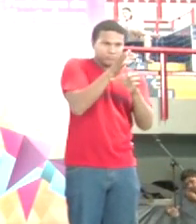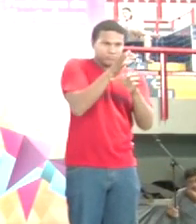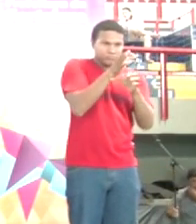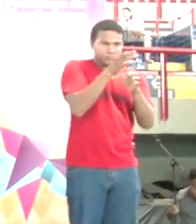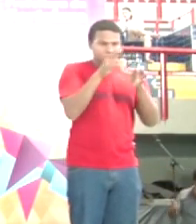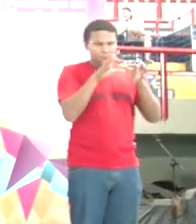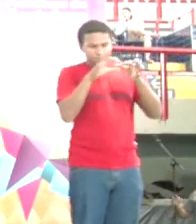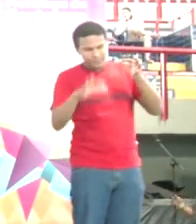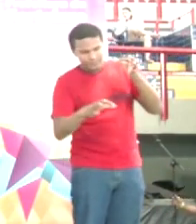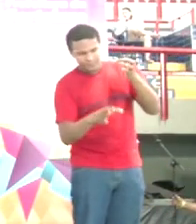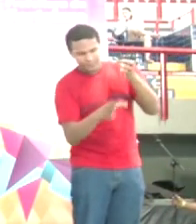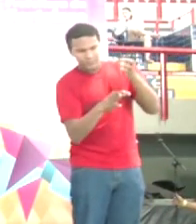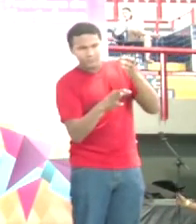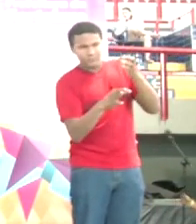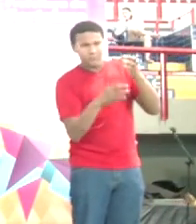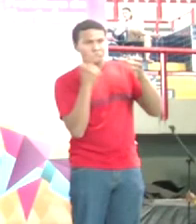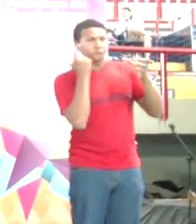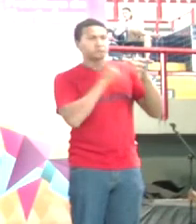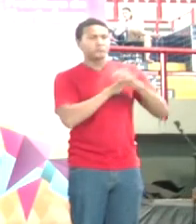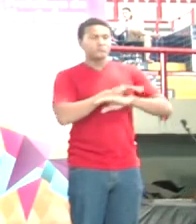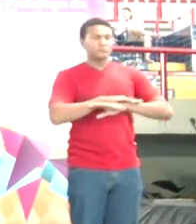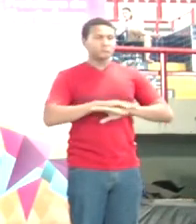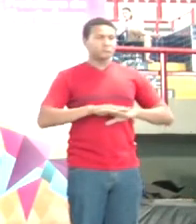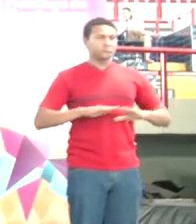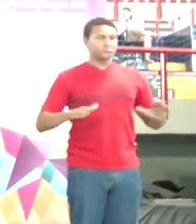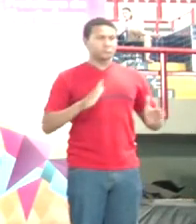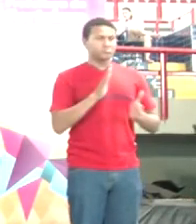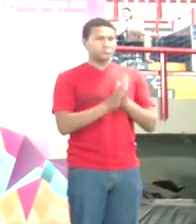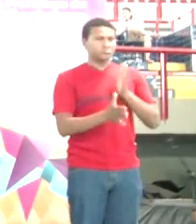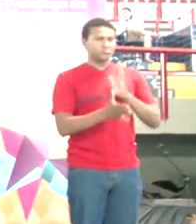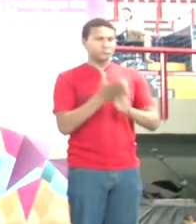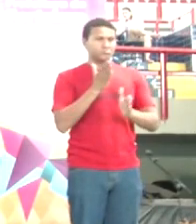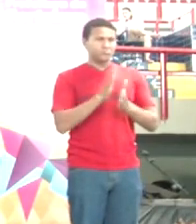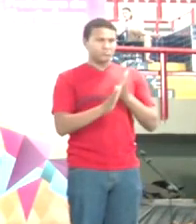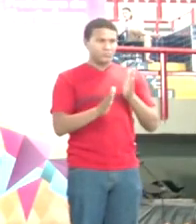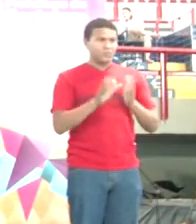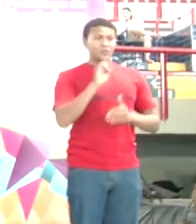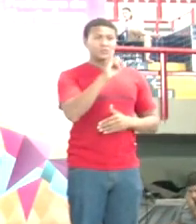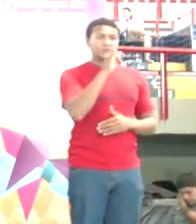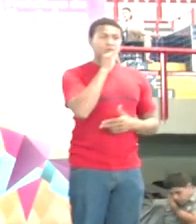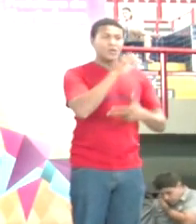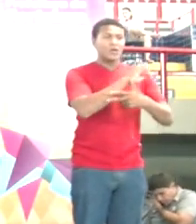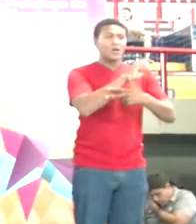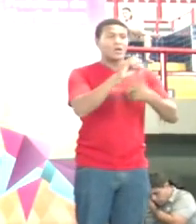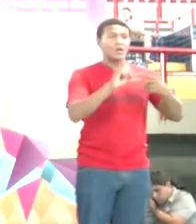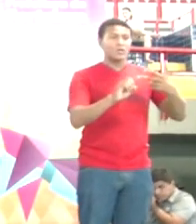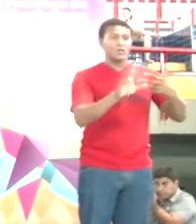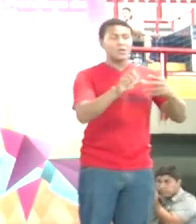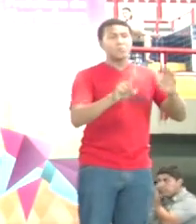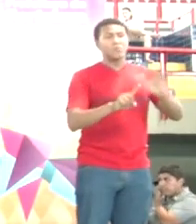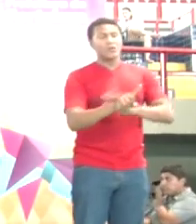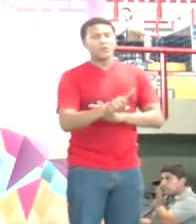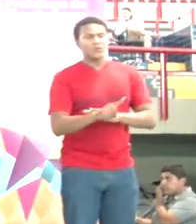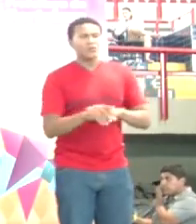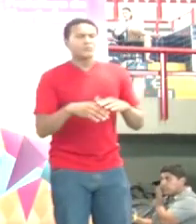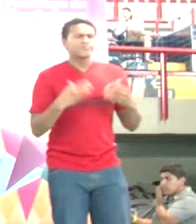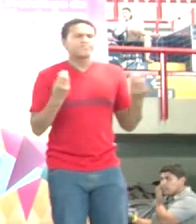círculo, e está construído o cilindro. Tá legal? Então, se perguntasse na prova do Enem, o que é